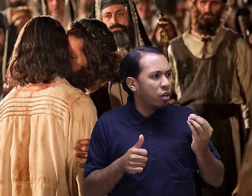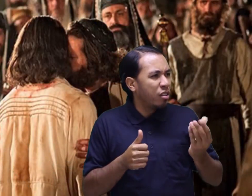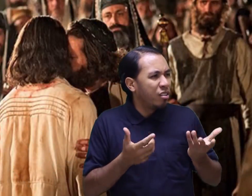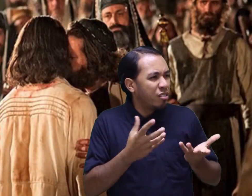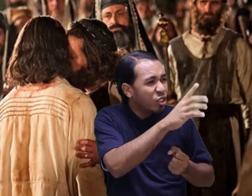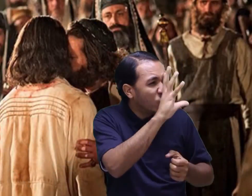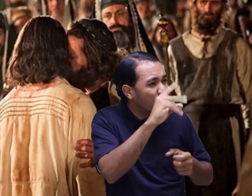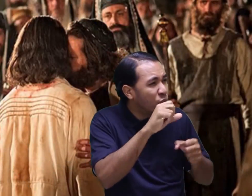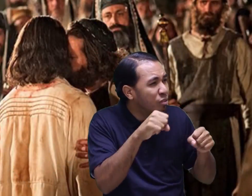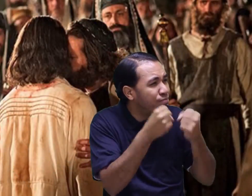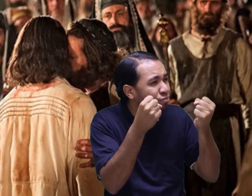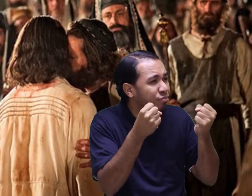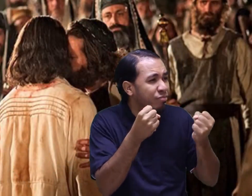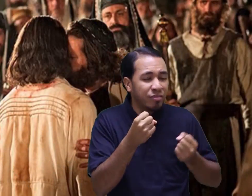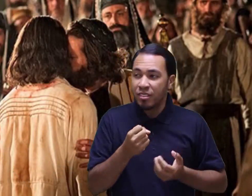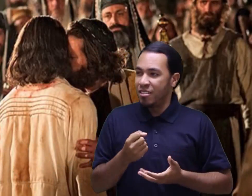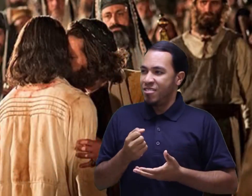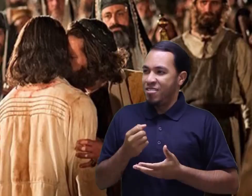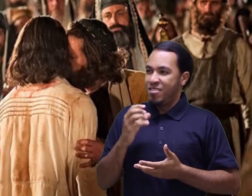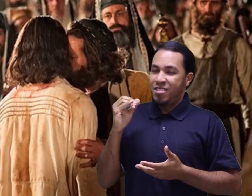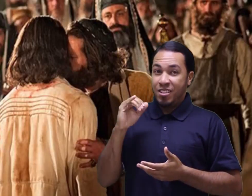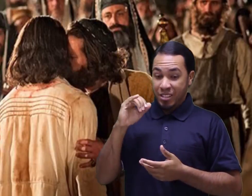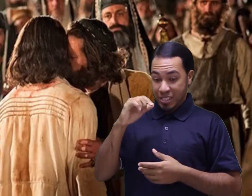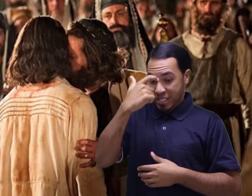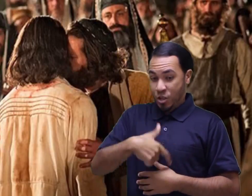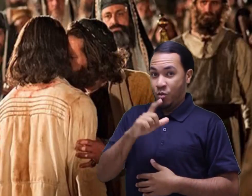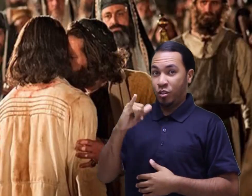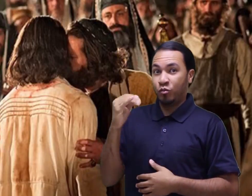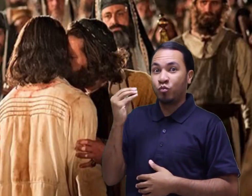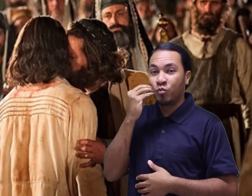ser beijado, Jesus sabia que Judas foi usado pelo diabo.